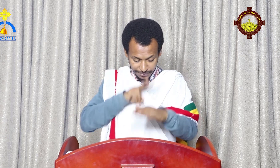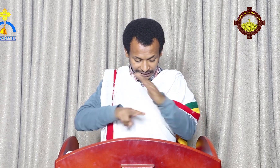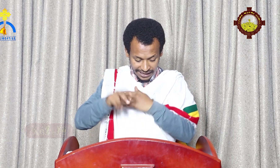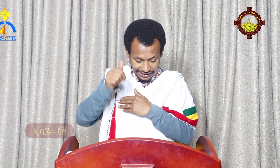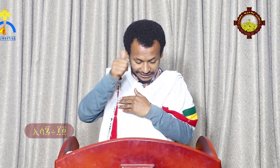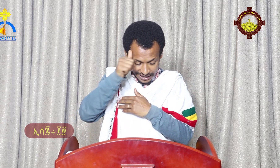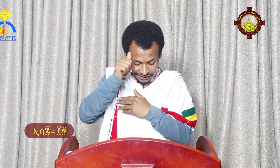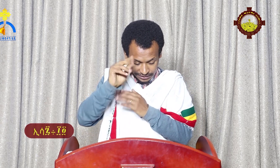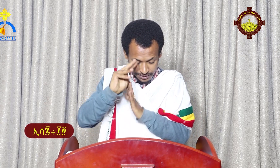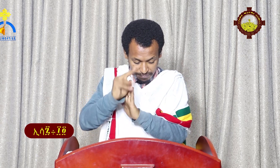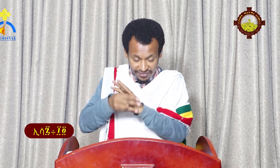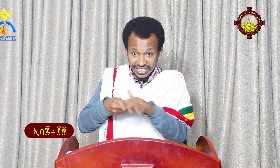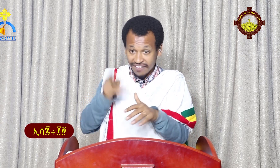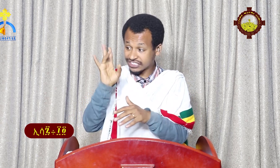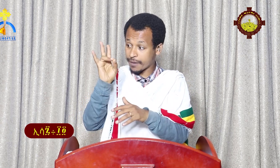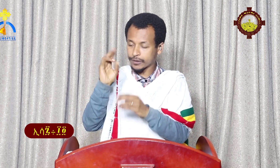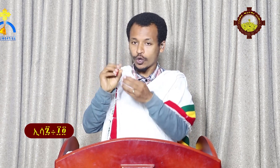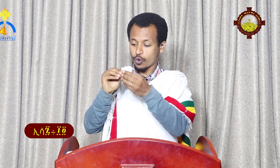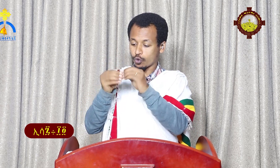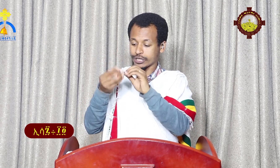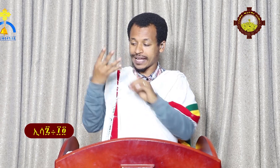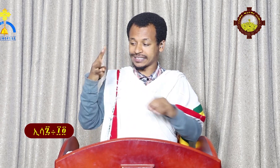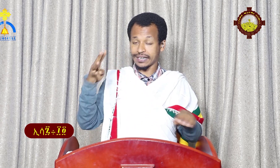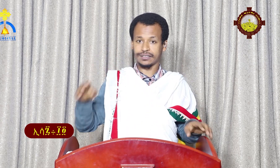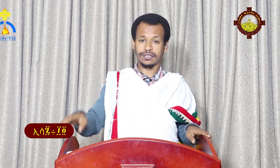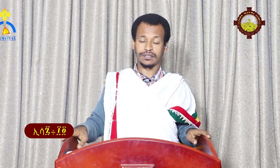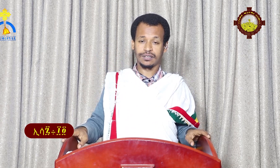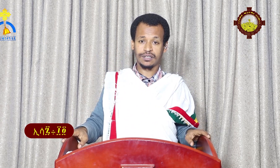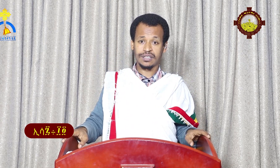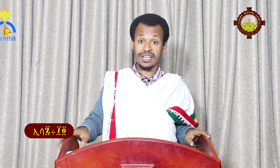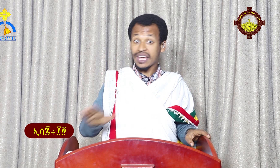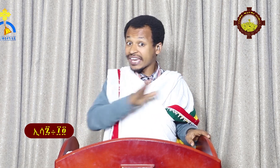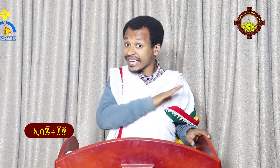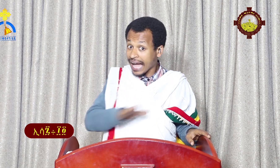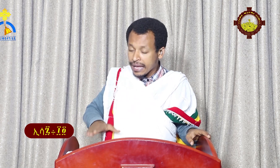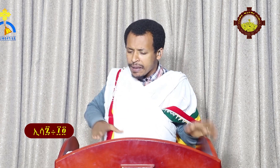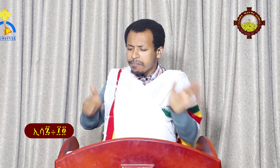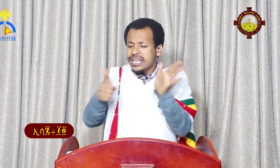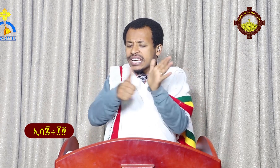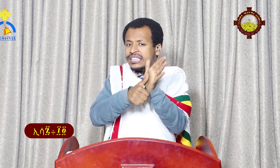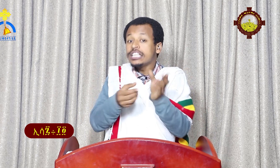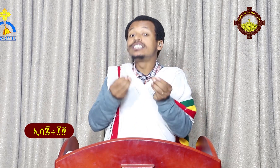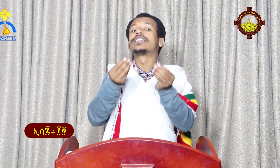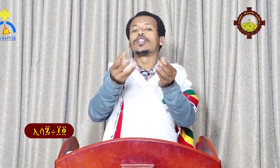ትንቢተ ኢሳይያስ ምዕራፍ 7 ቁጥር 14 ጌታ ምልክት